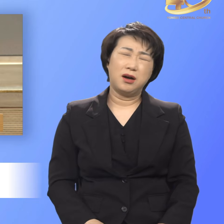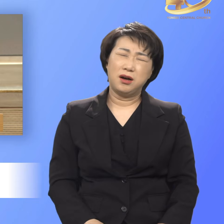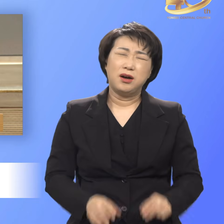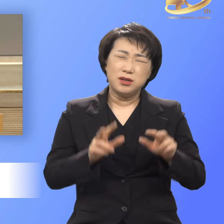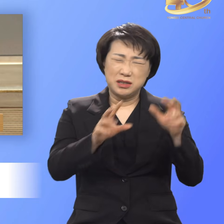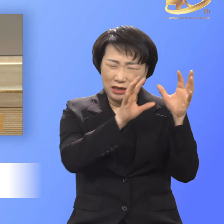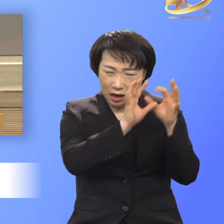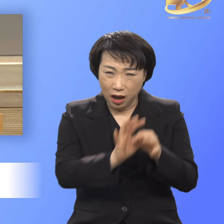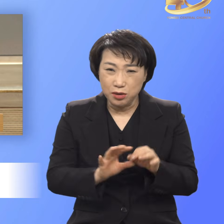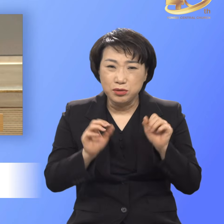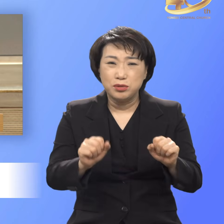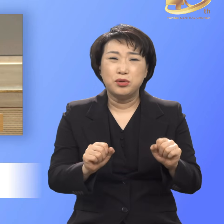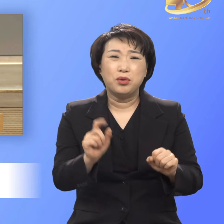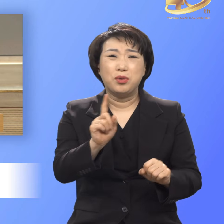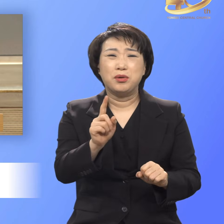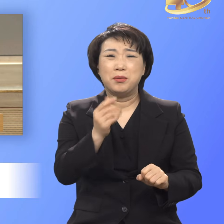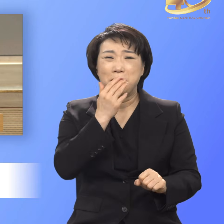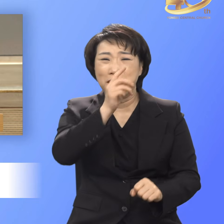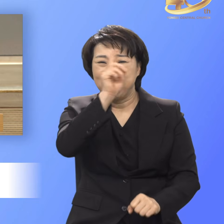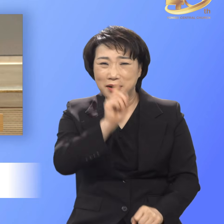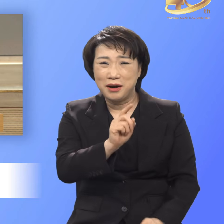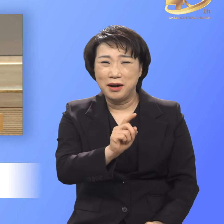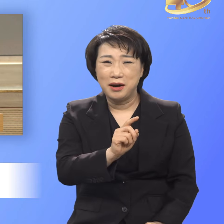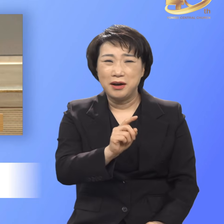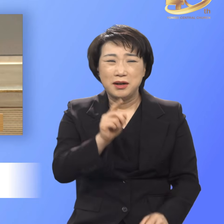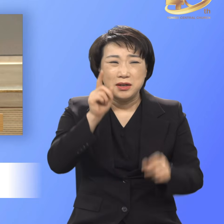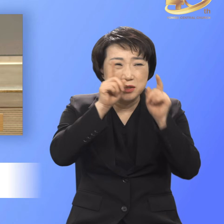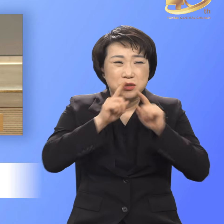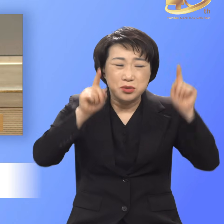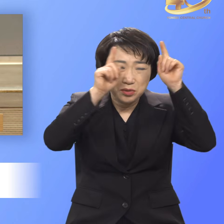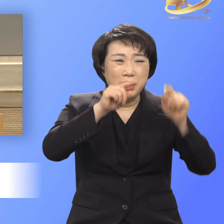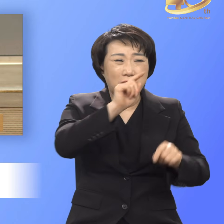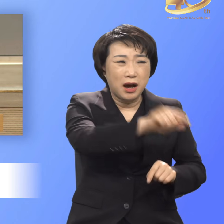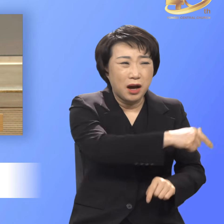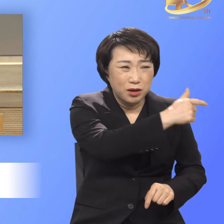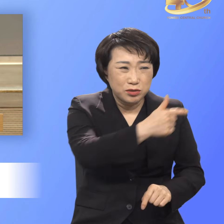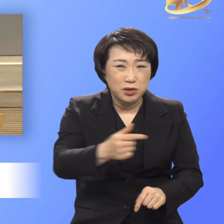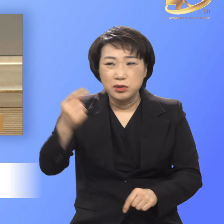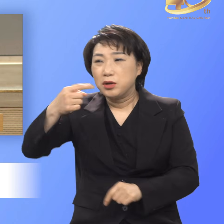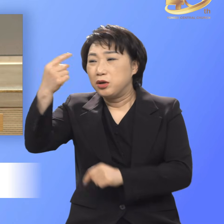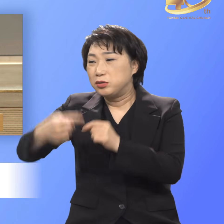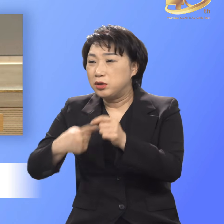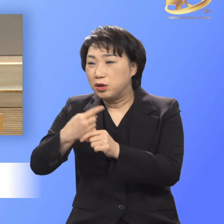지금까지 어떻게 갔다. 하루가 천년보다 힘들다는데.